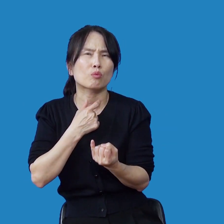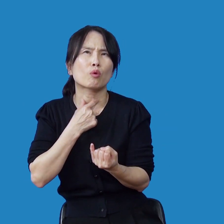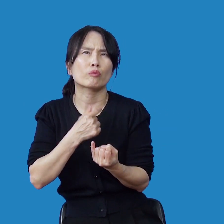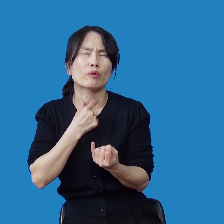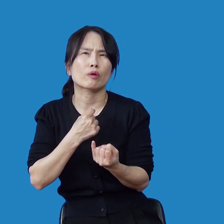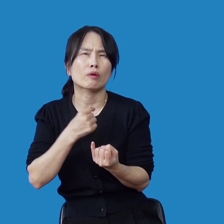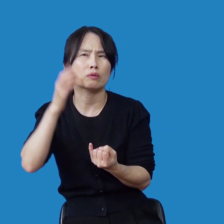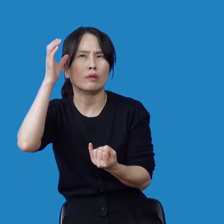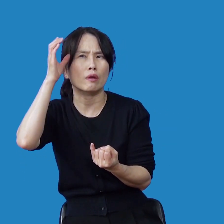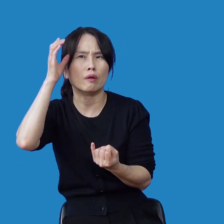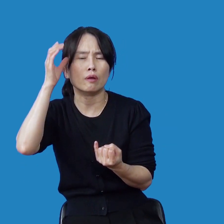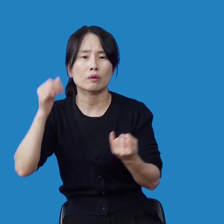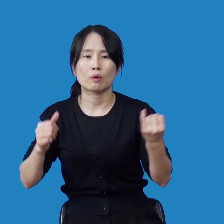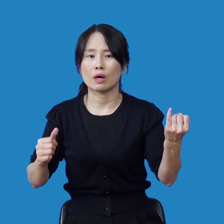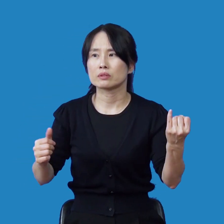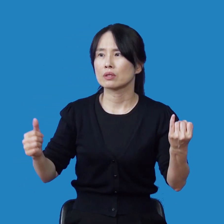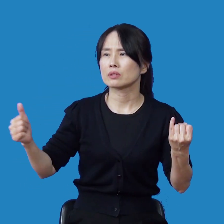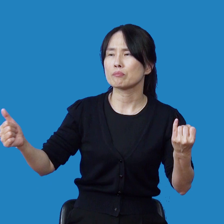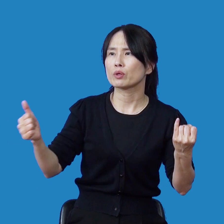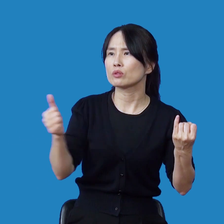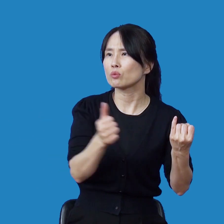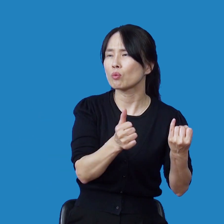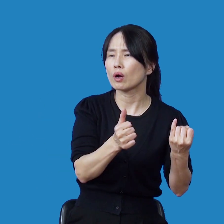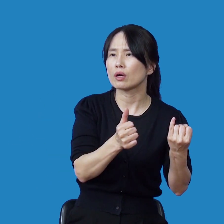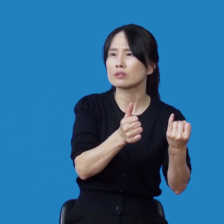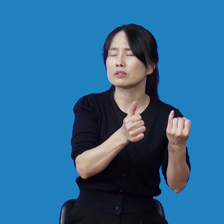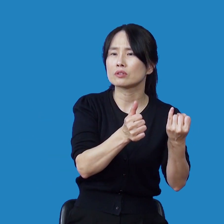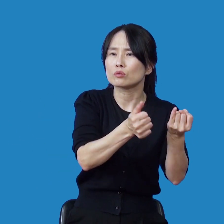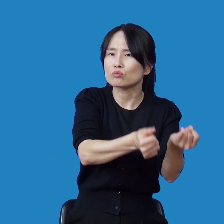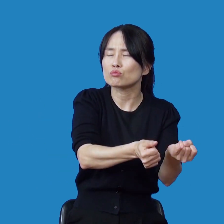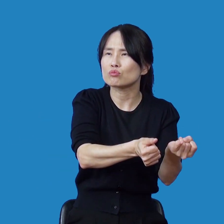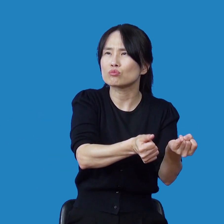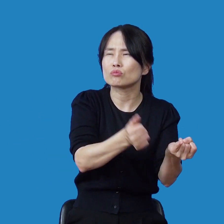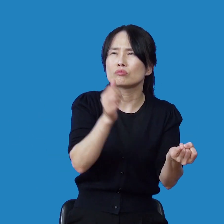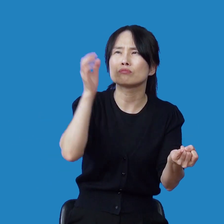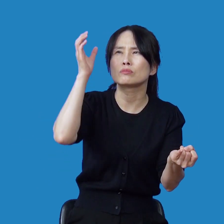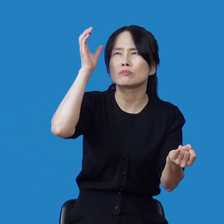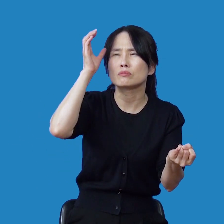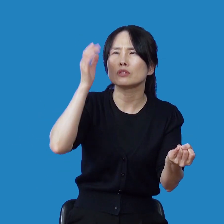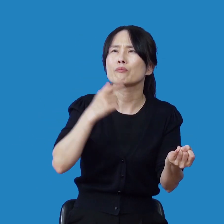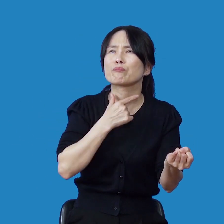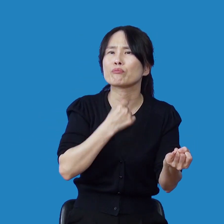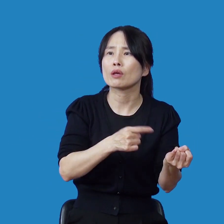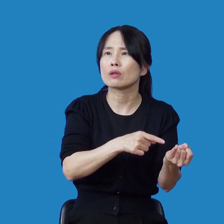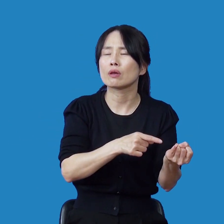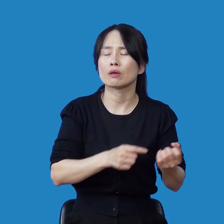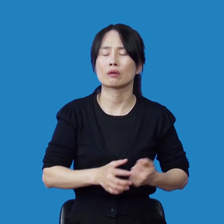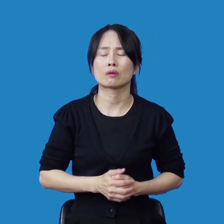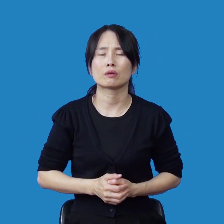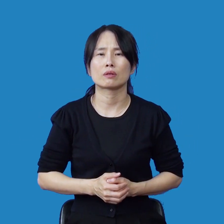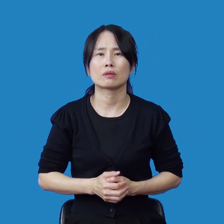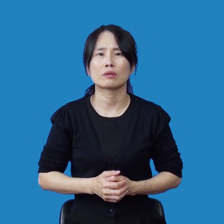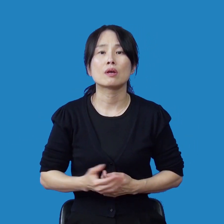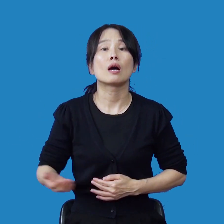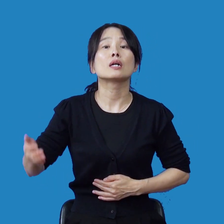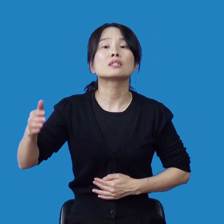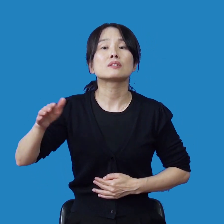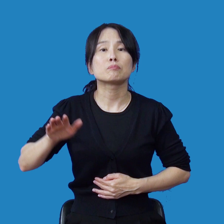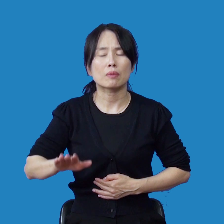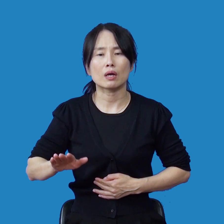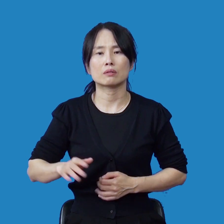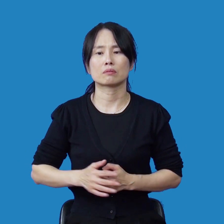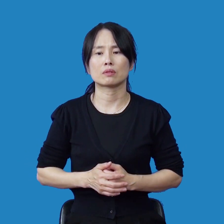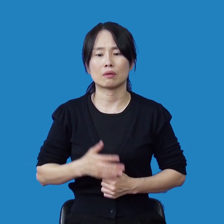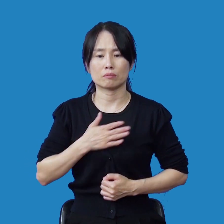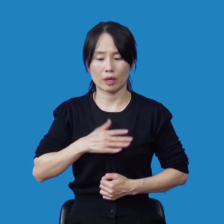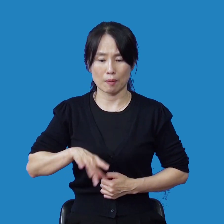아내대로 남편이 문을 슬그머니 열고 곁에 다가와서 누워주기를 바랍니다. 그러나